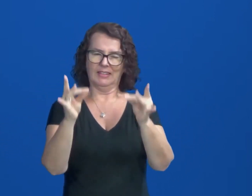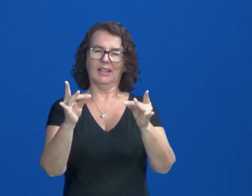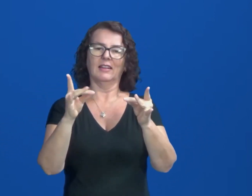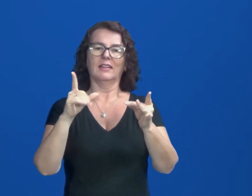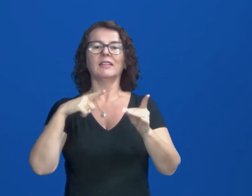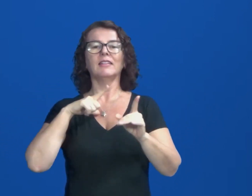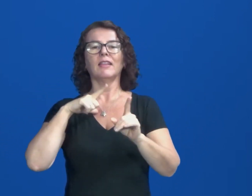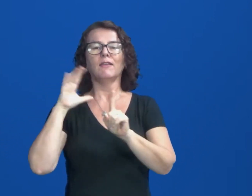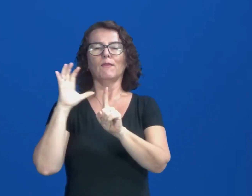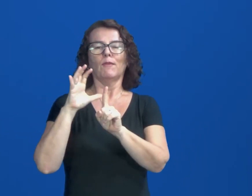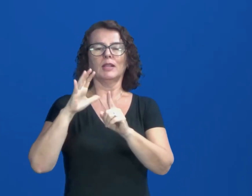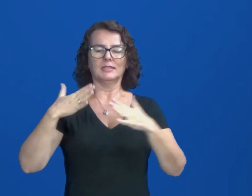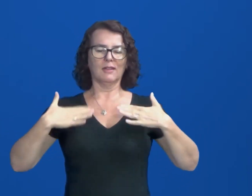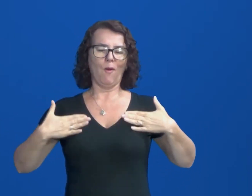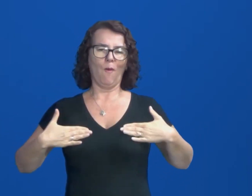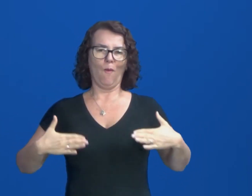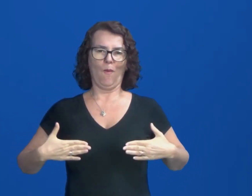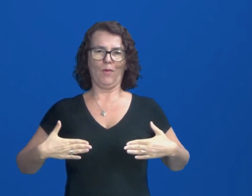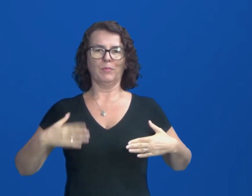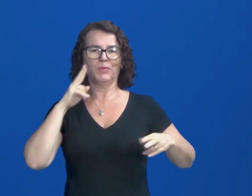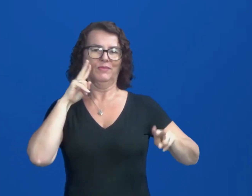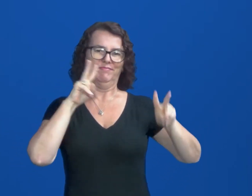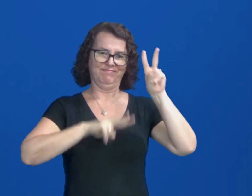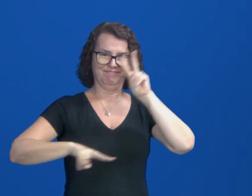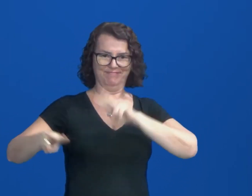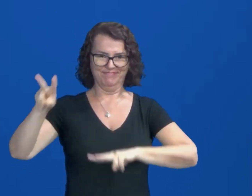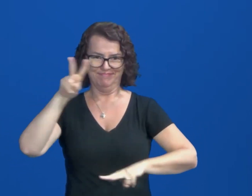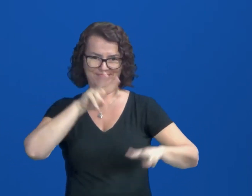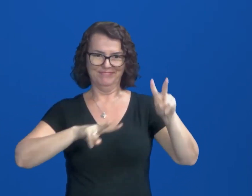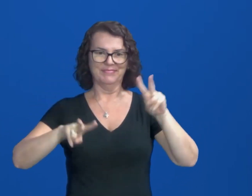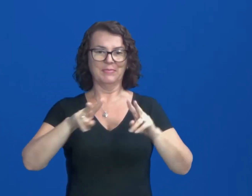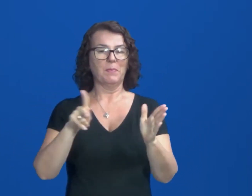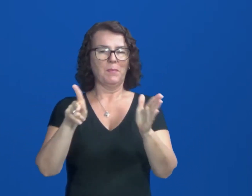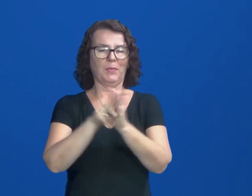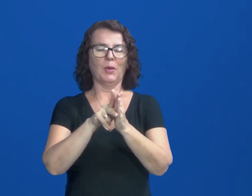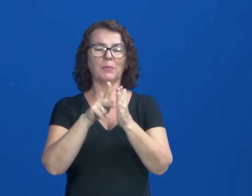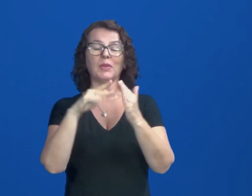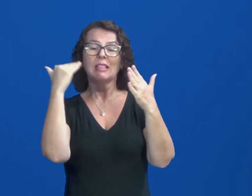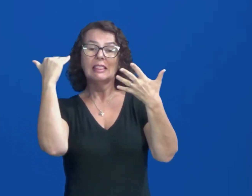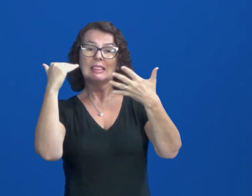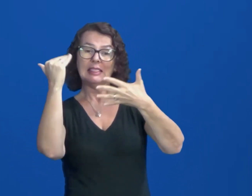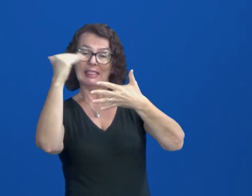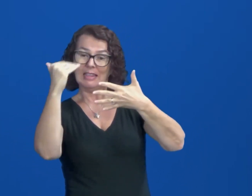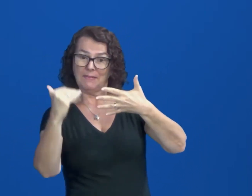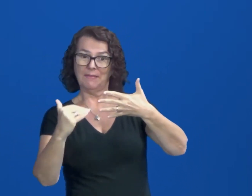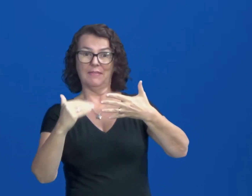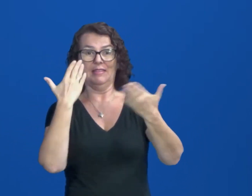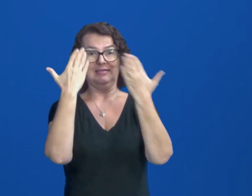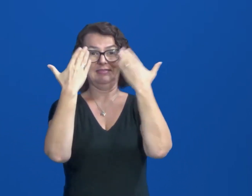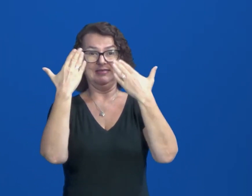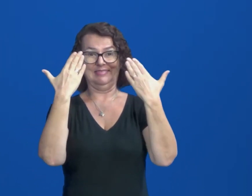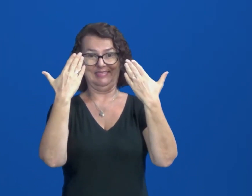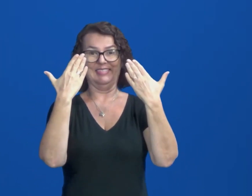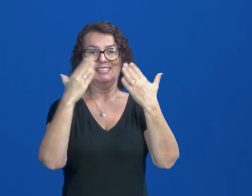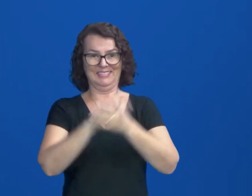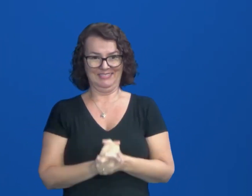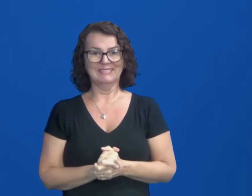influência do corpo, com influência do aspecto visual espacial. Isso está posto na teoria. Vocês